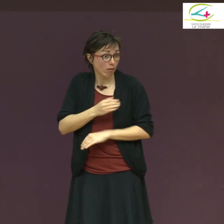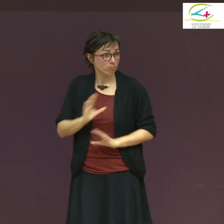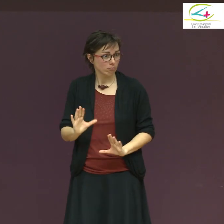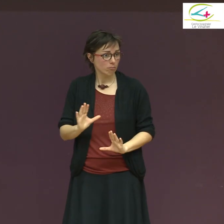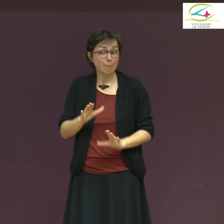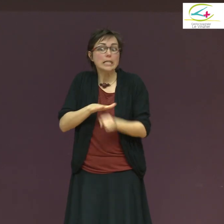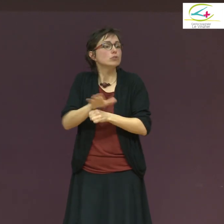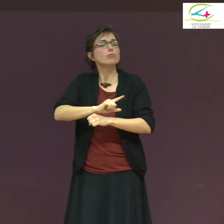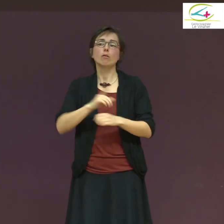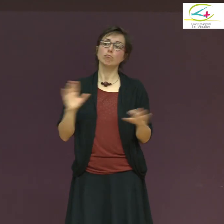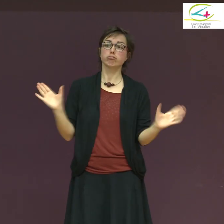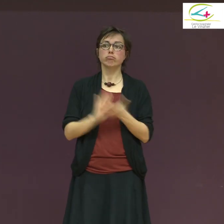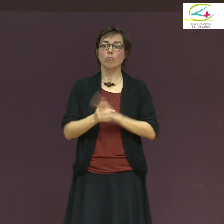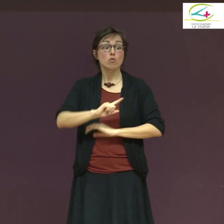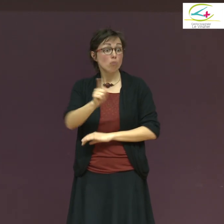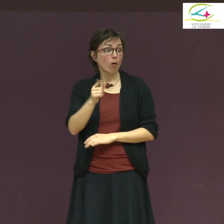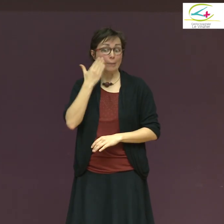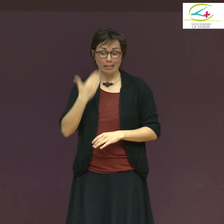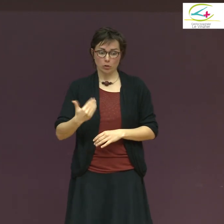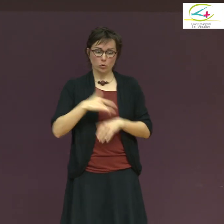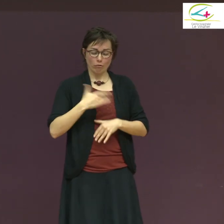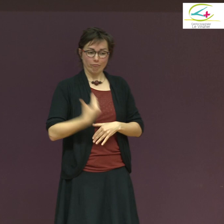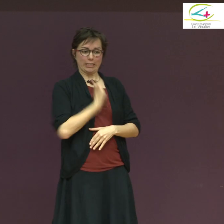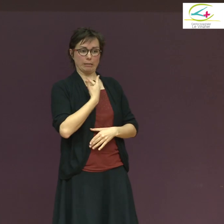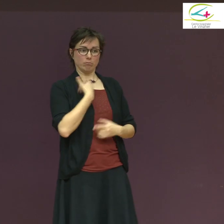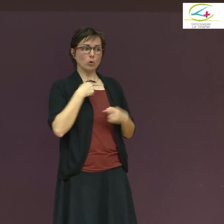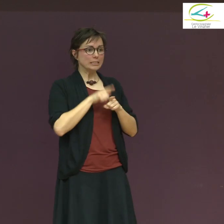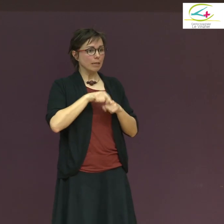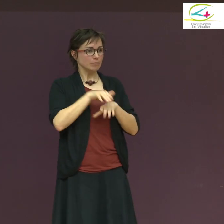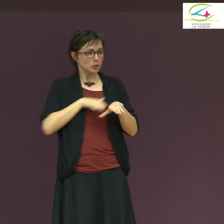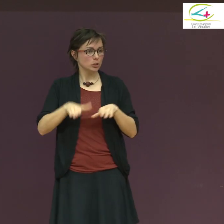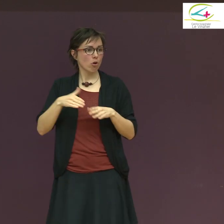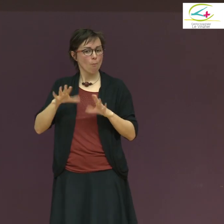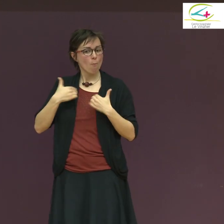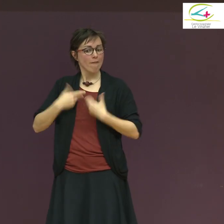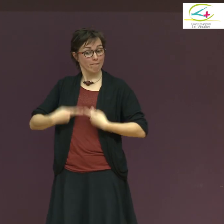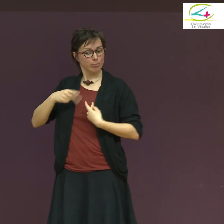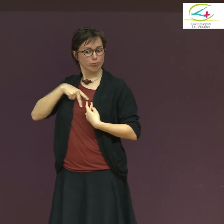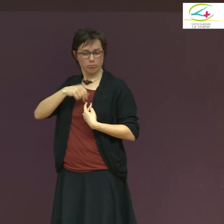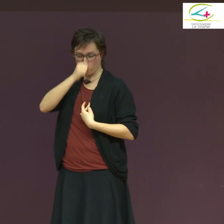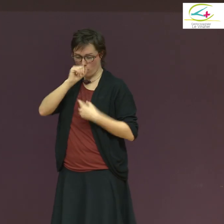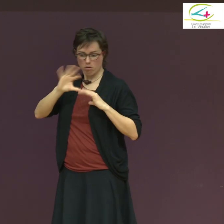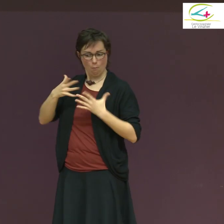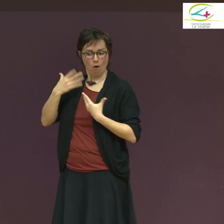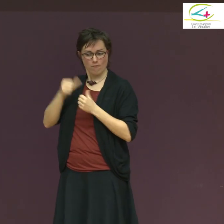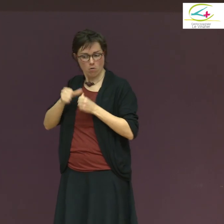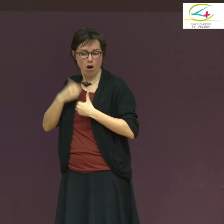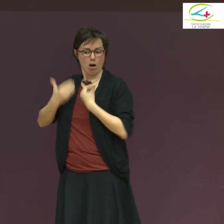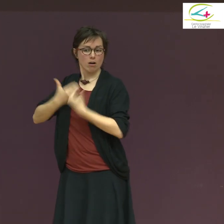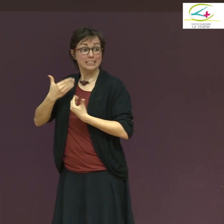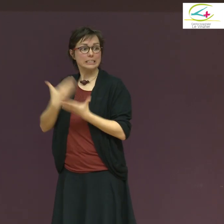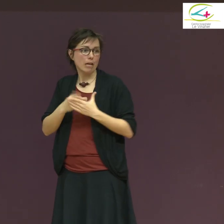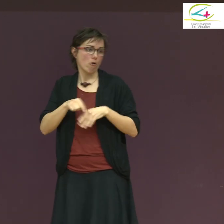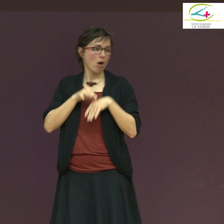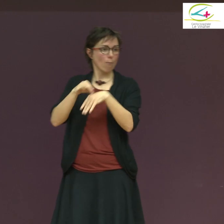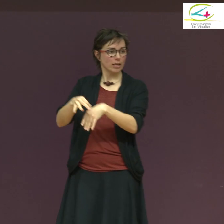été violé, on a victime de viol, on a aussi sa sexualité qui a explosé. Donc il va falloir aussi accompagner ça. Il y a un certain